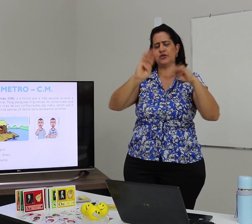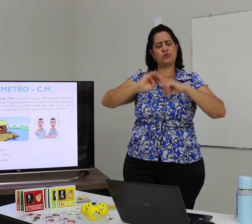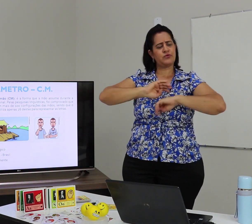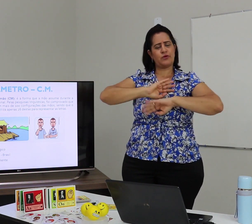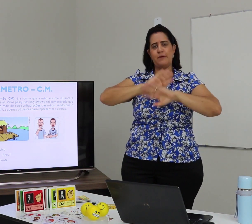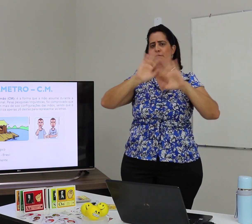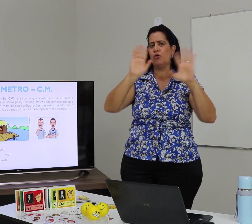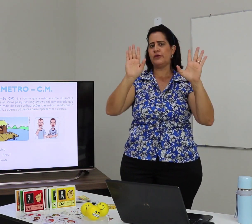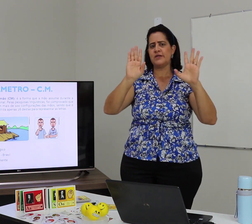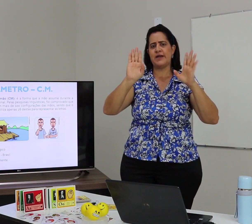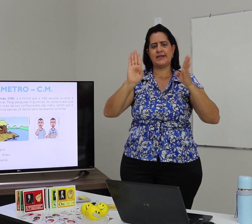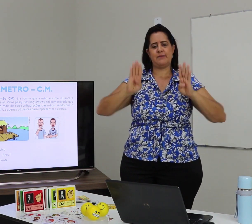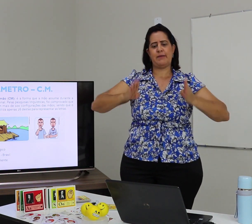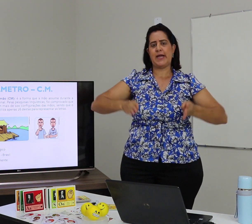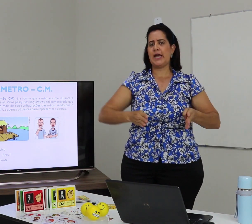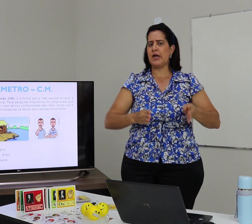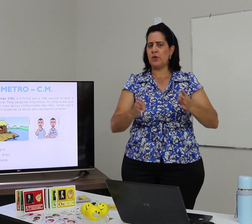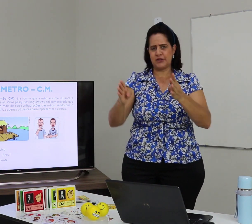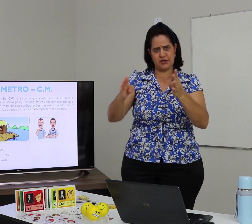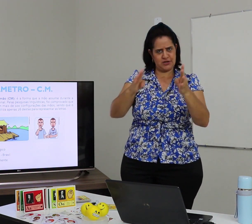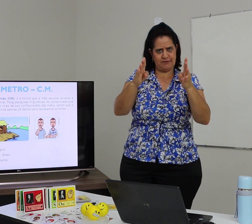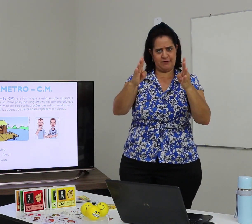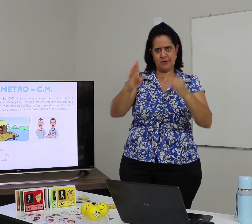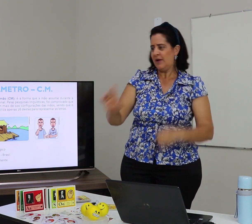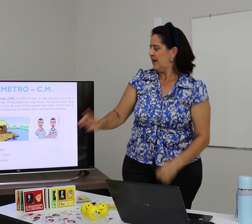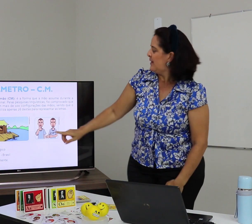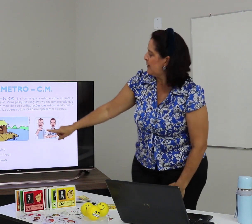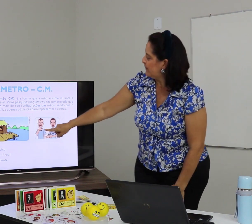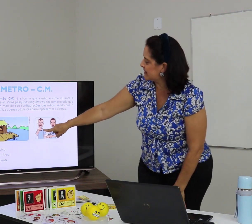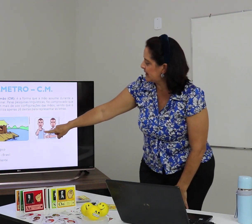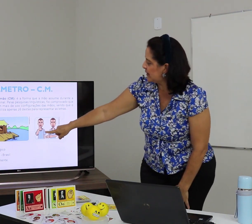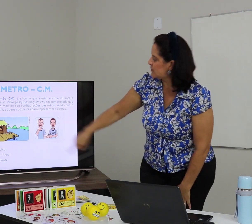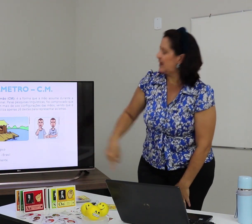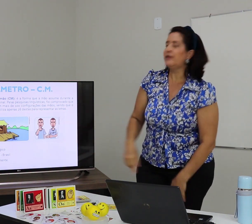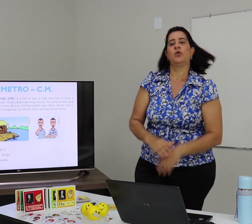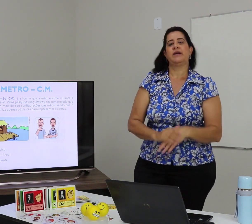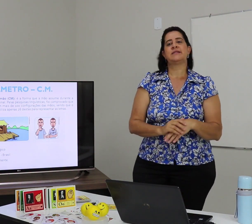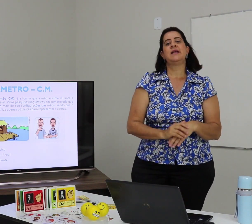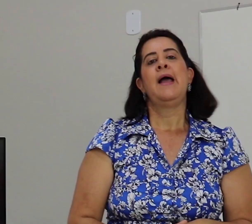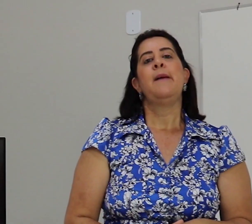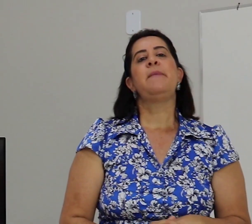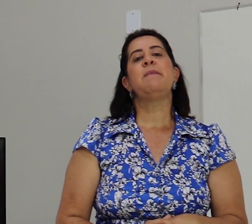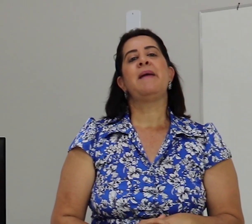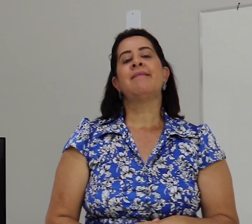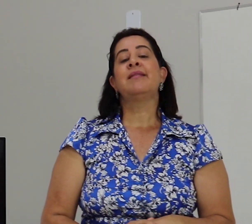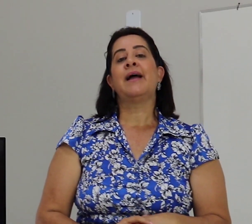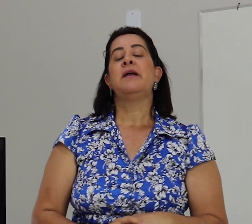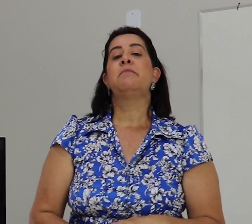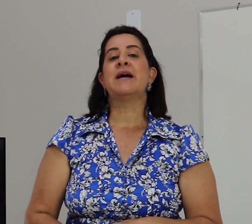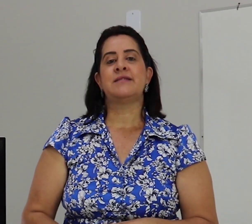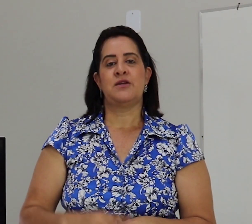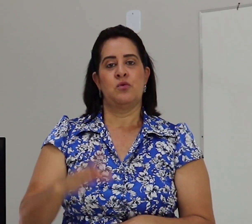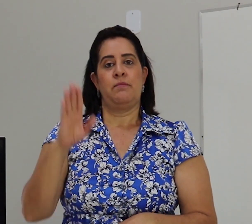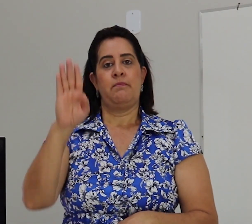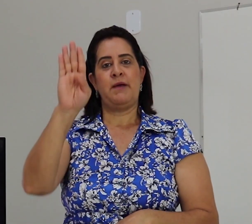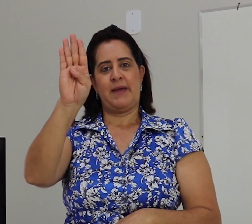gente constrói muitos sinais também. Rio, que a gente já viu, mas aqui eu usei dois. Pimenta e Brasil.